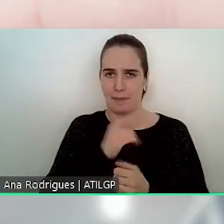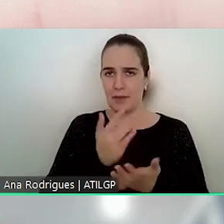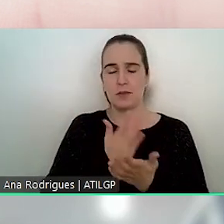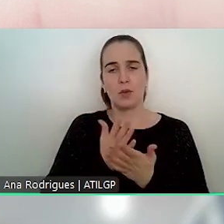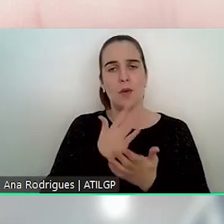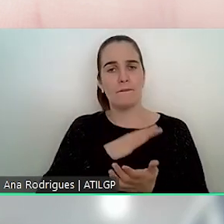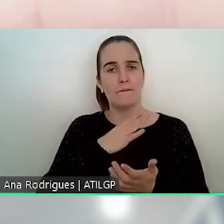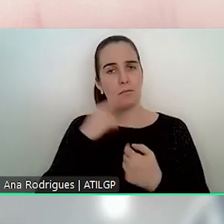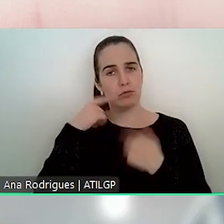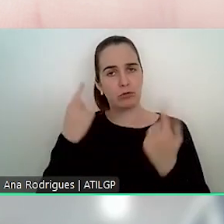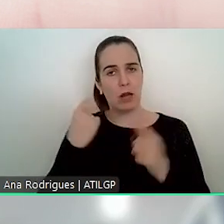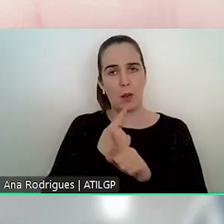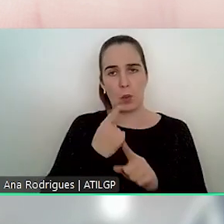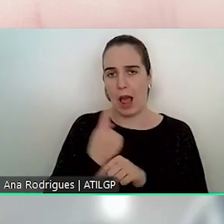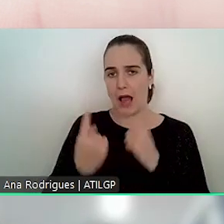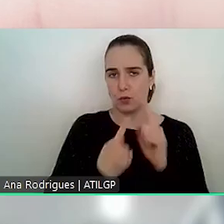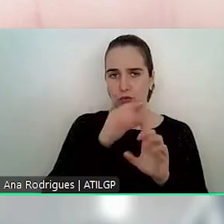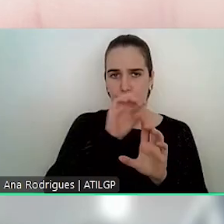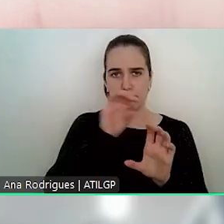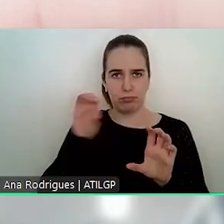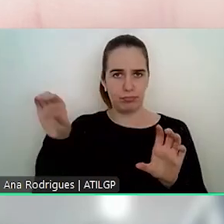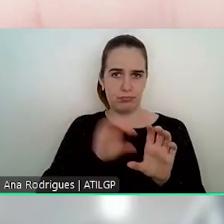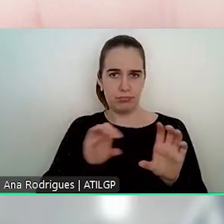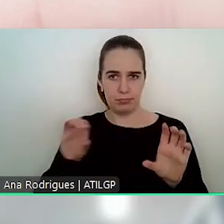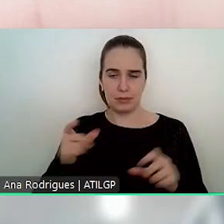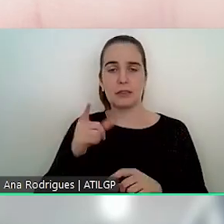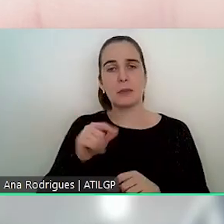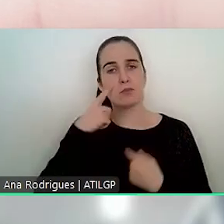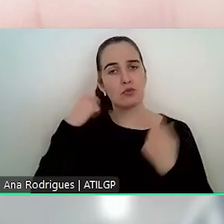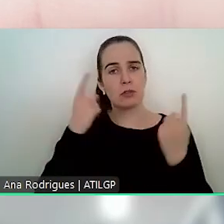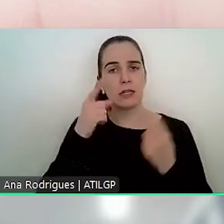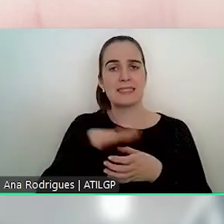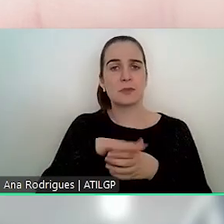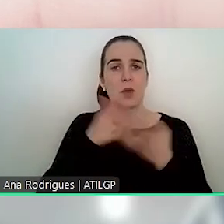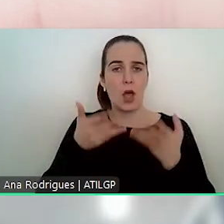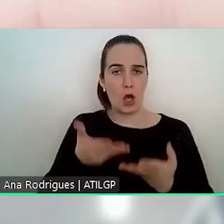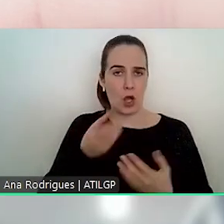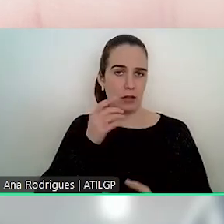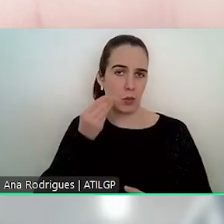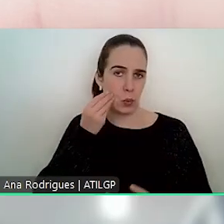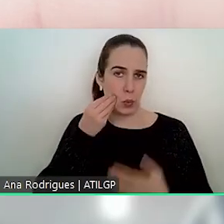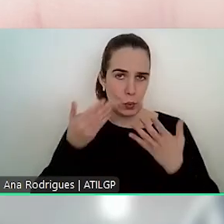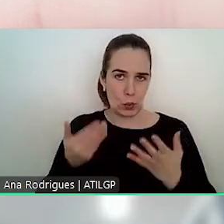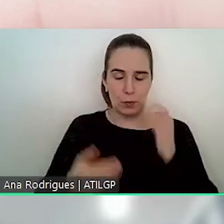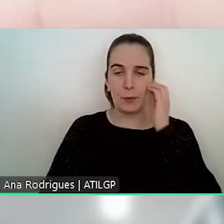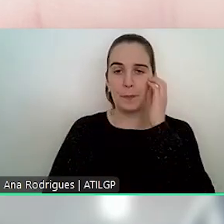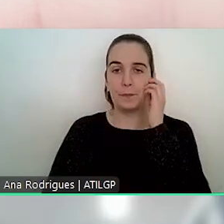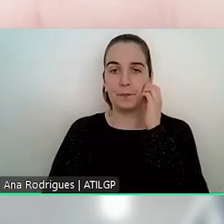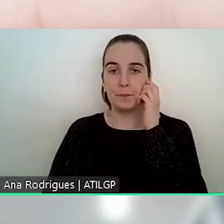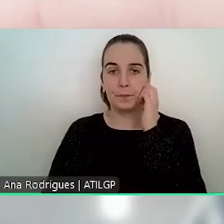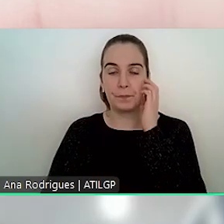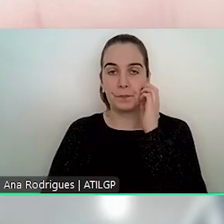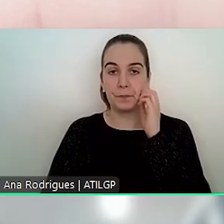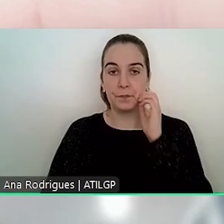e, de alguma maneira, tentar efetuar aqui um ponto de situação, sendo que, pelo meio, tivemos